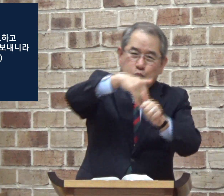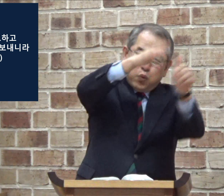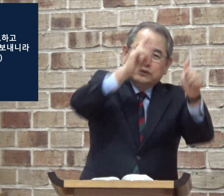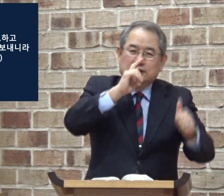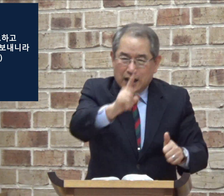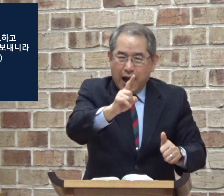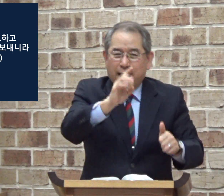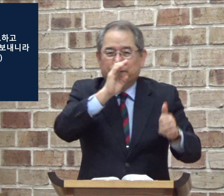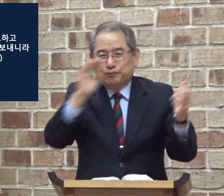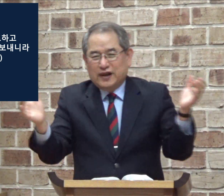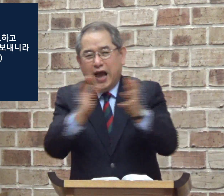바울은